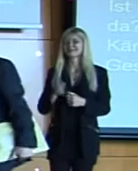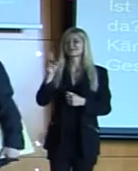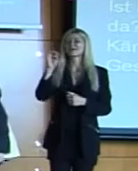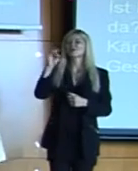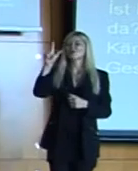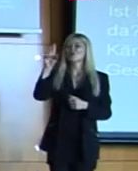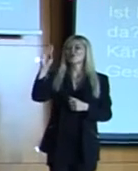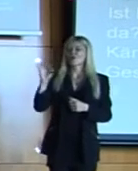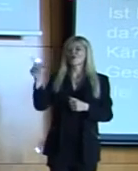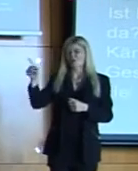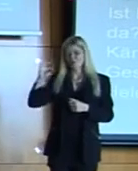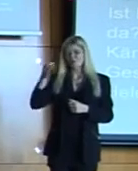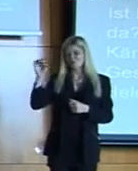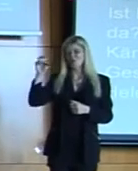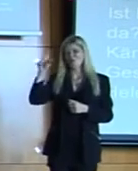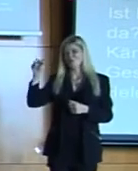Helene Jamer.